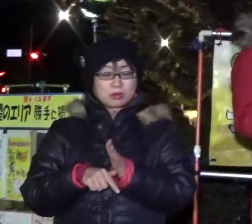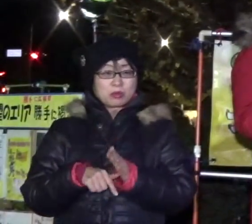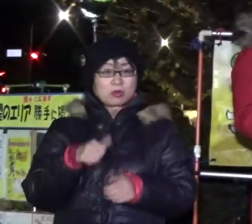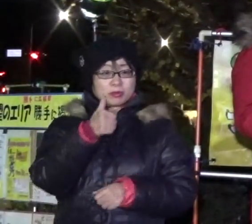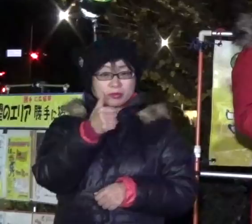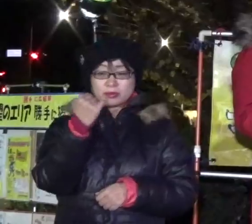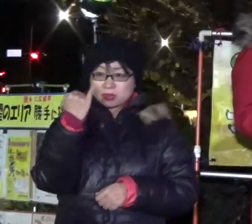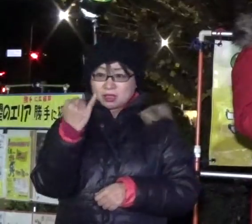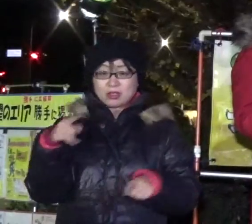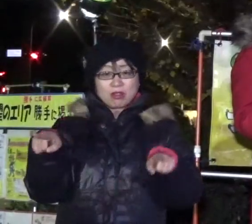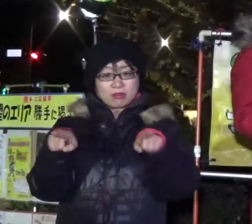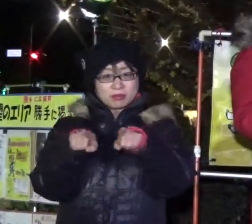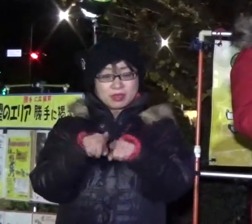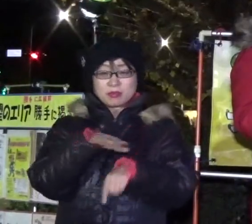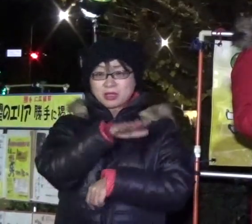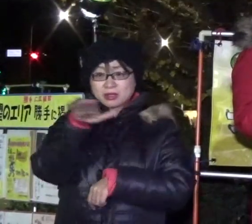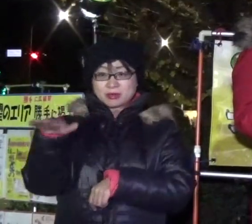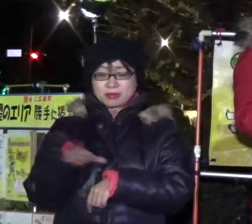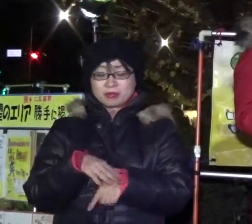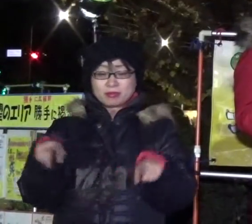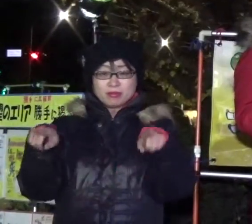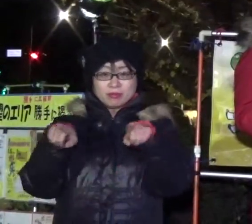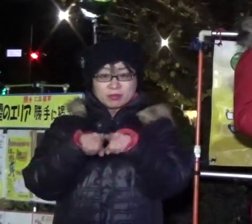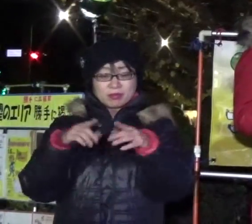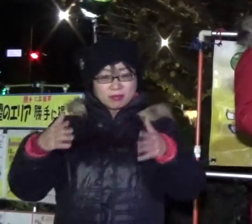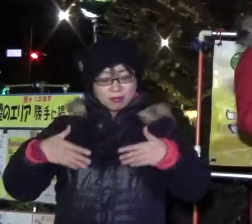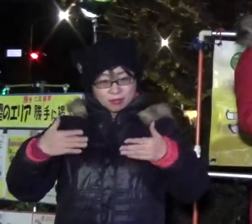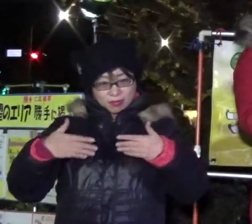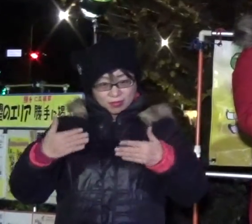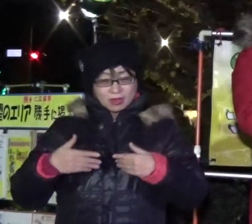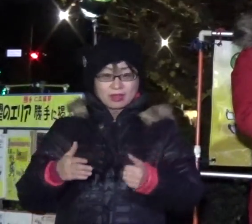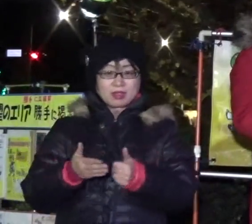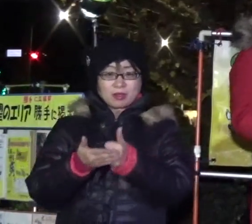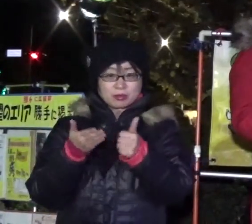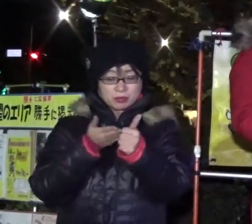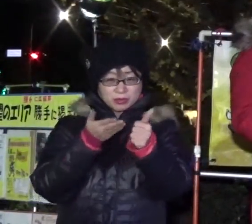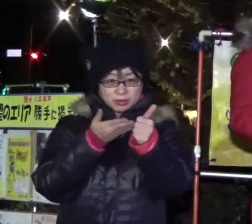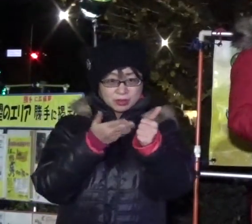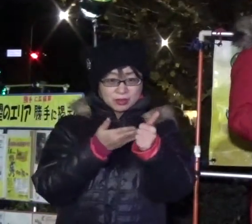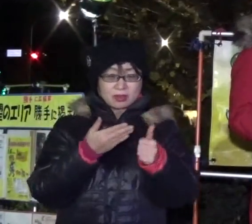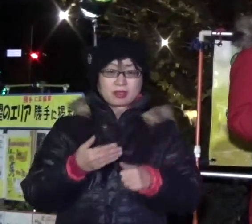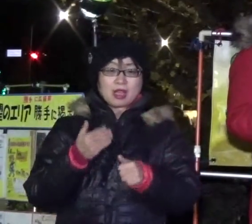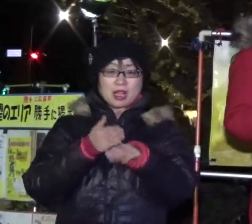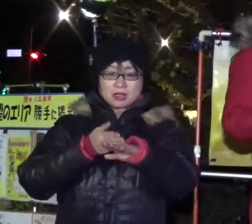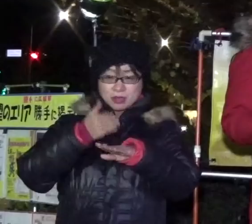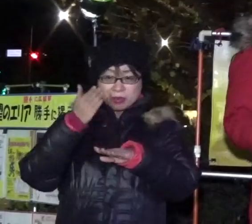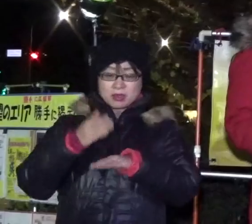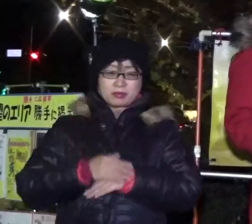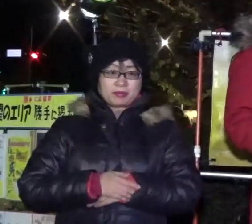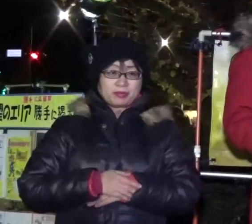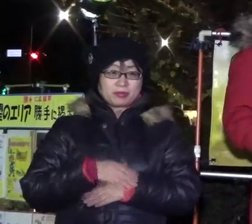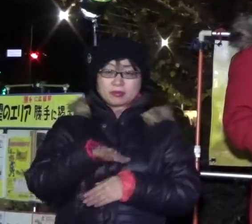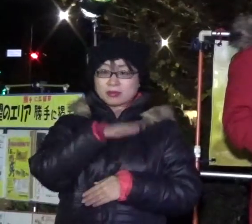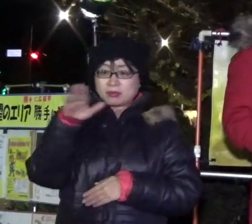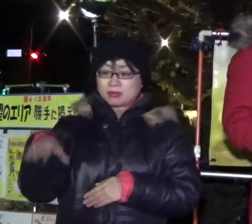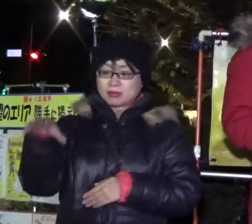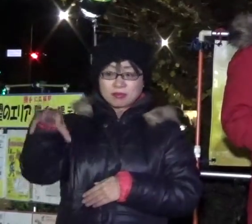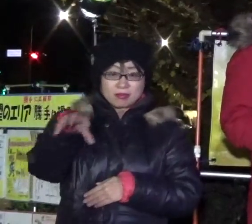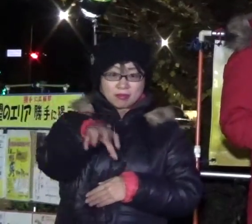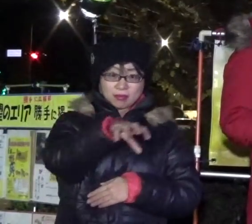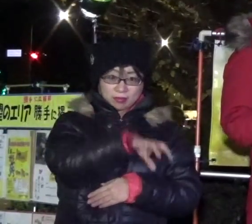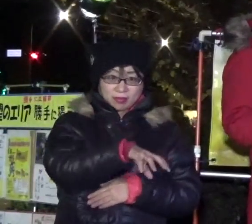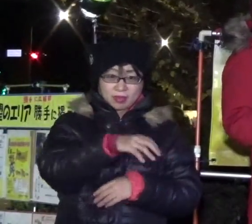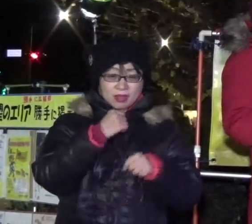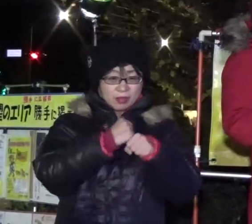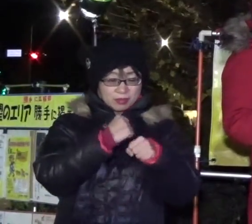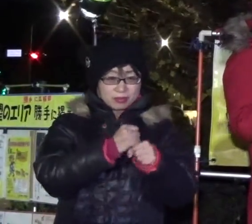さんも皆さんも温かく迎えてくださって本当にありがとうございました。皆さんもね、あのそれぞれのところでぜひまた頑張っていきた